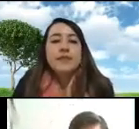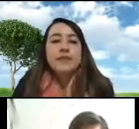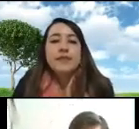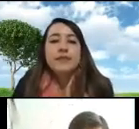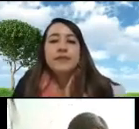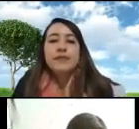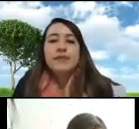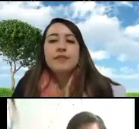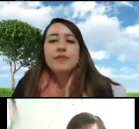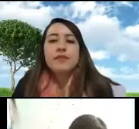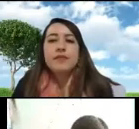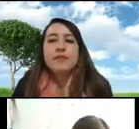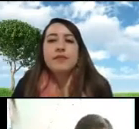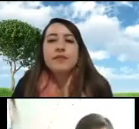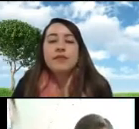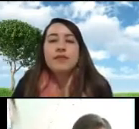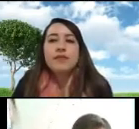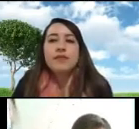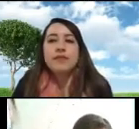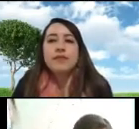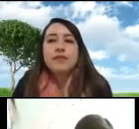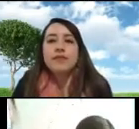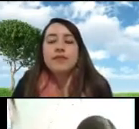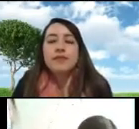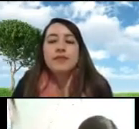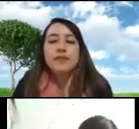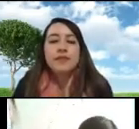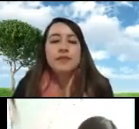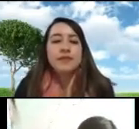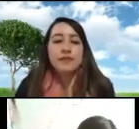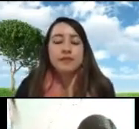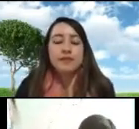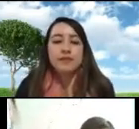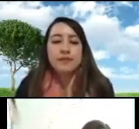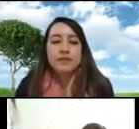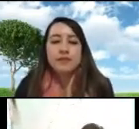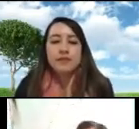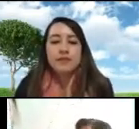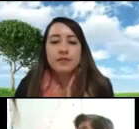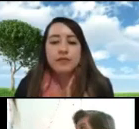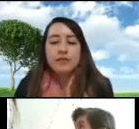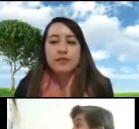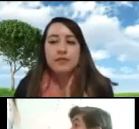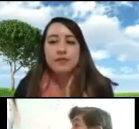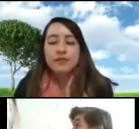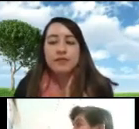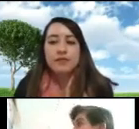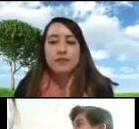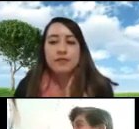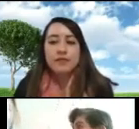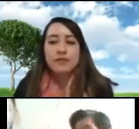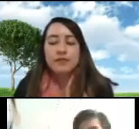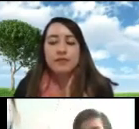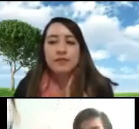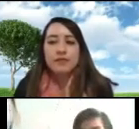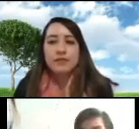Ecosistema que se caracteriza por ser seco, caluroso y con escasa vegetación, el bosque, el desierto, la tundra o pastizal.